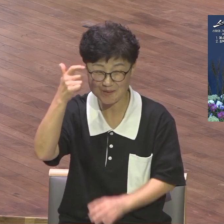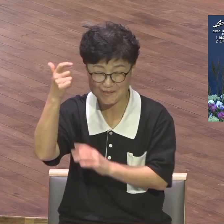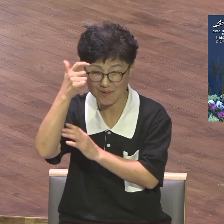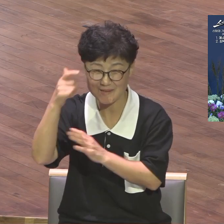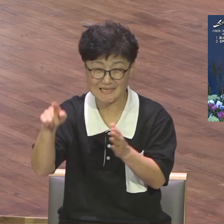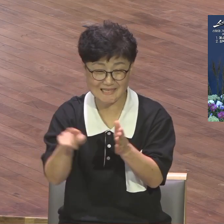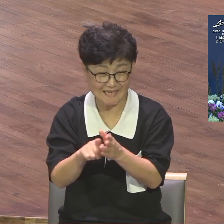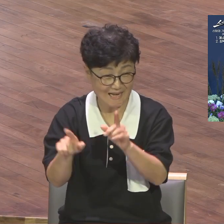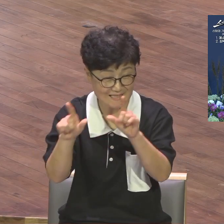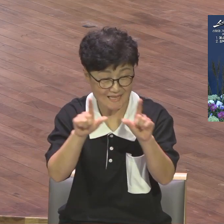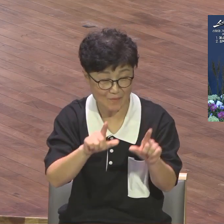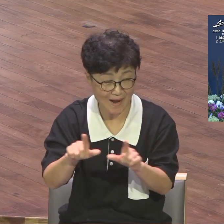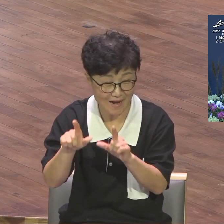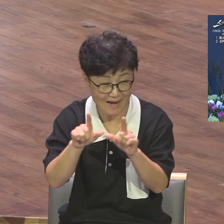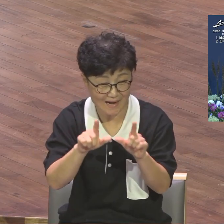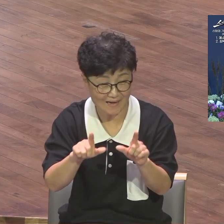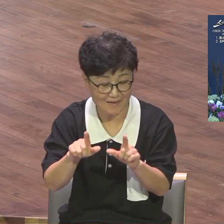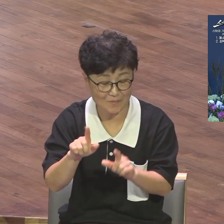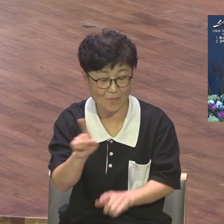기승전